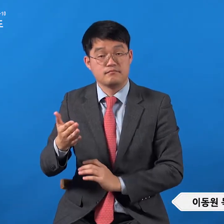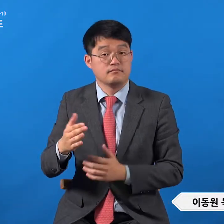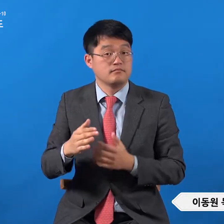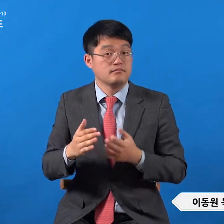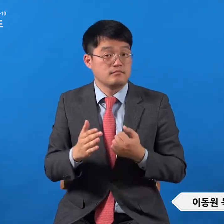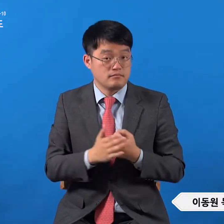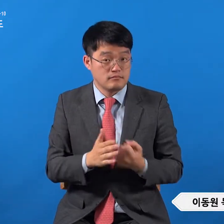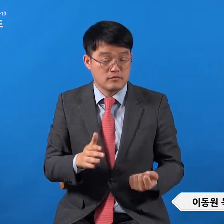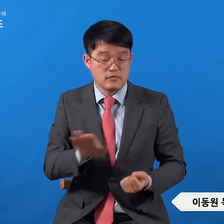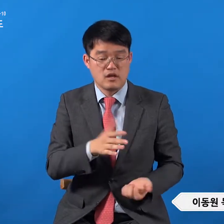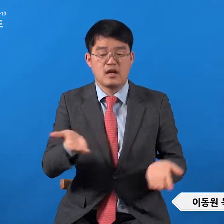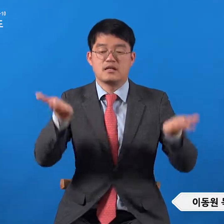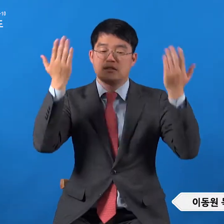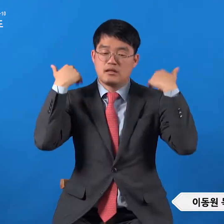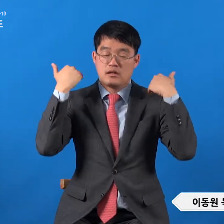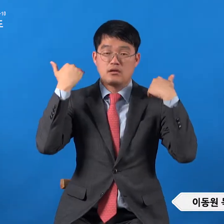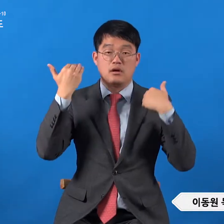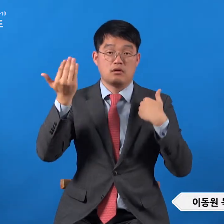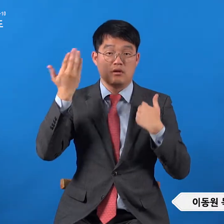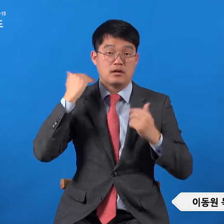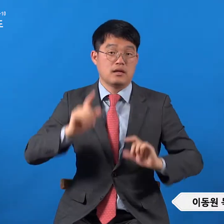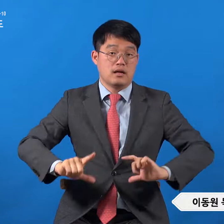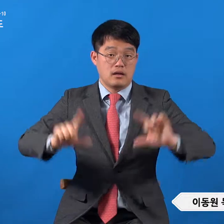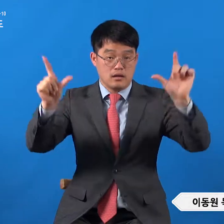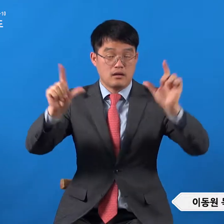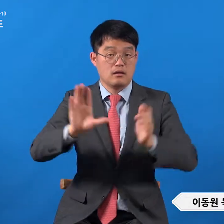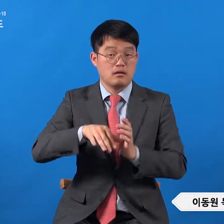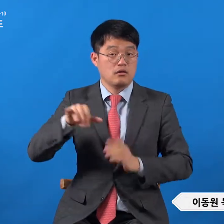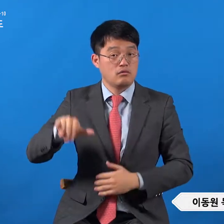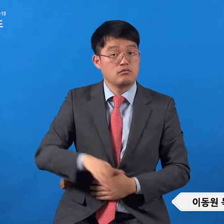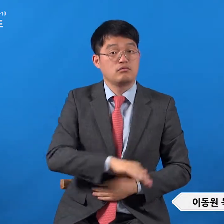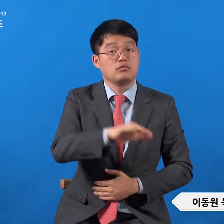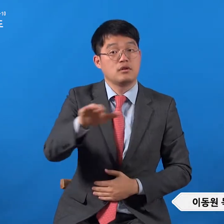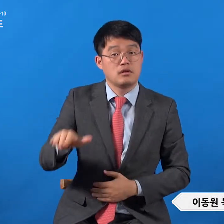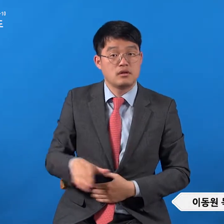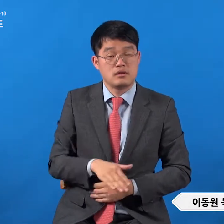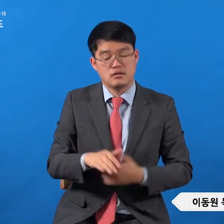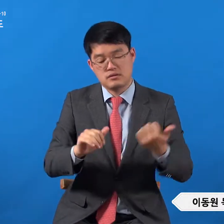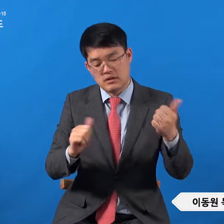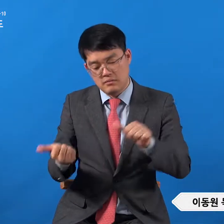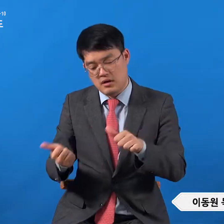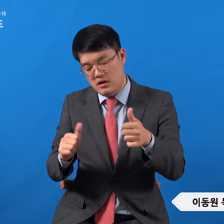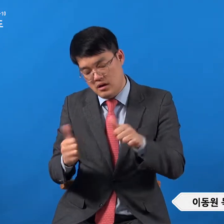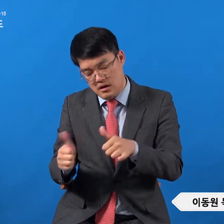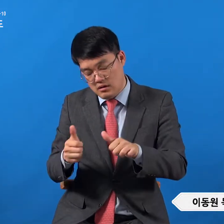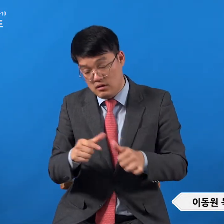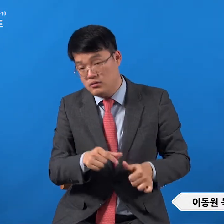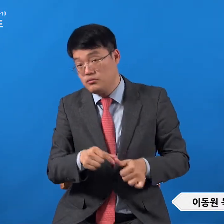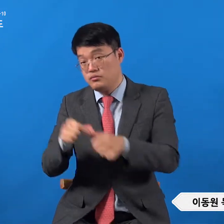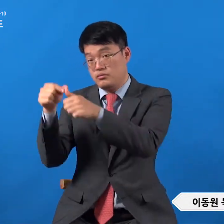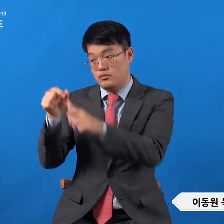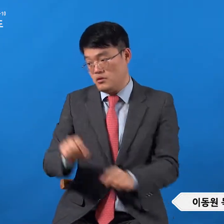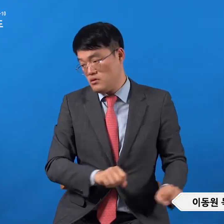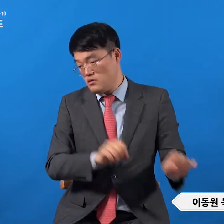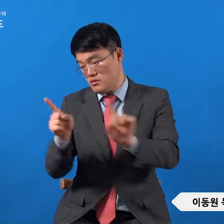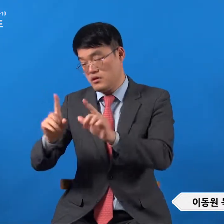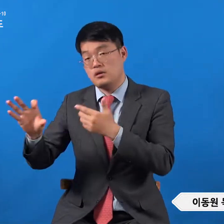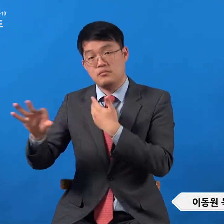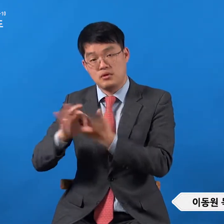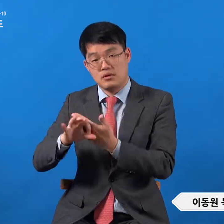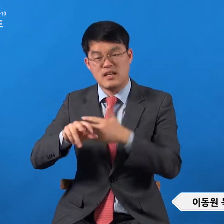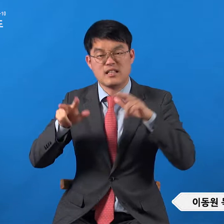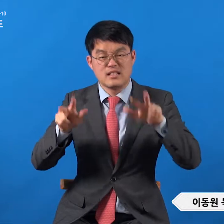그래서 지나간 과거에, 지나간 날에 우리를 사망에서 건지셨다면